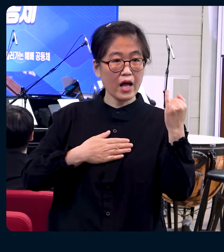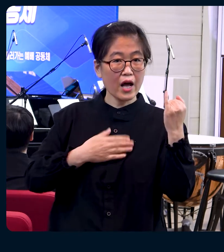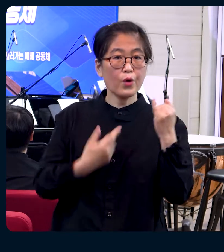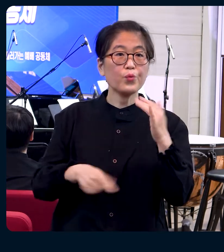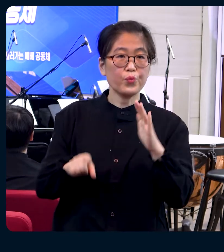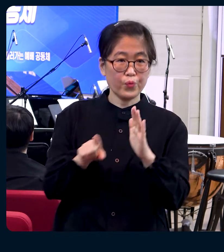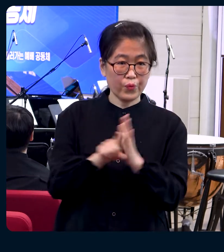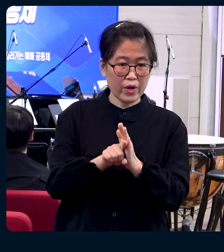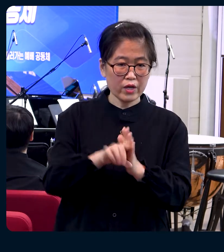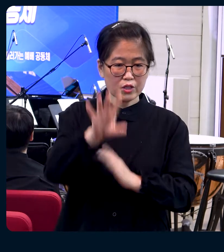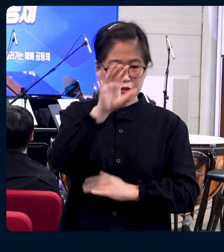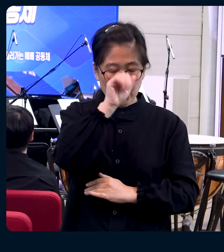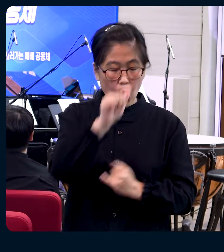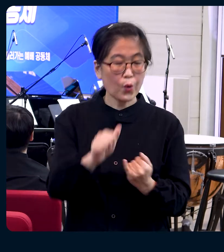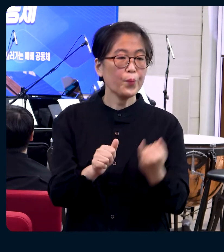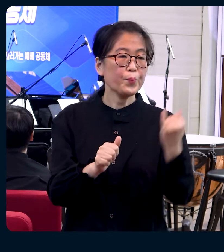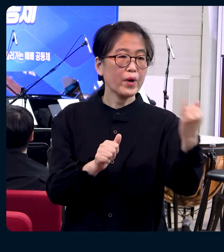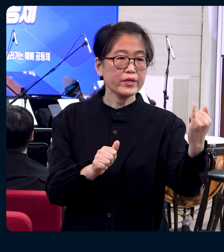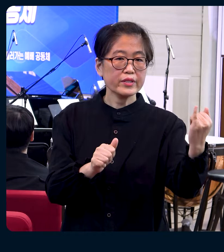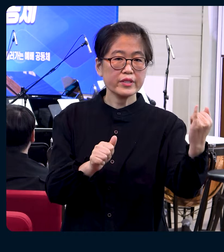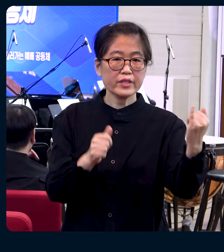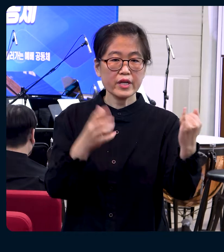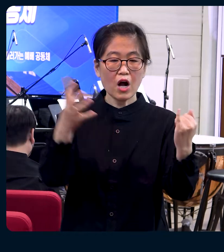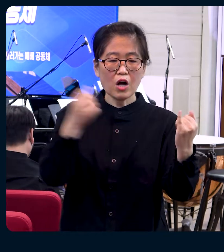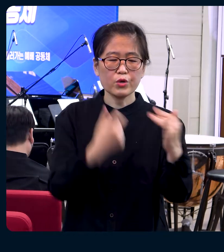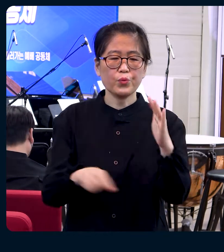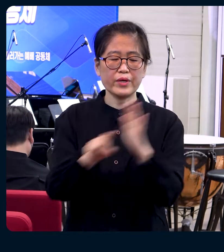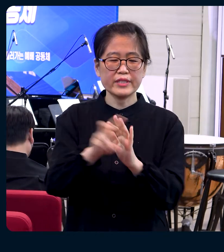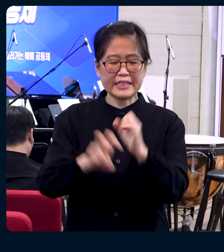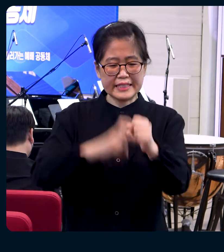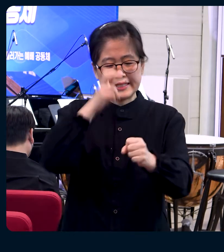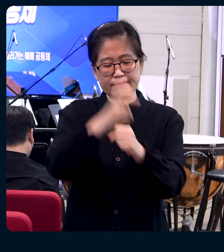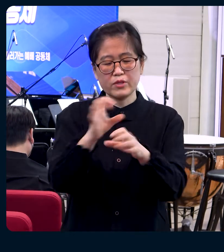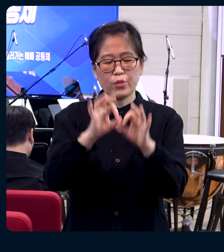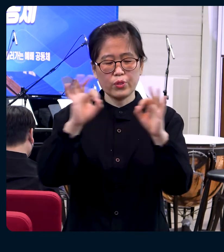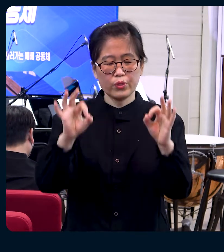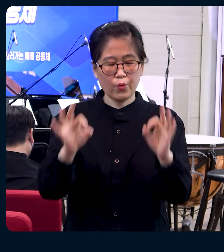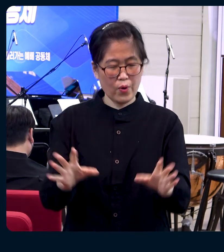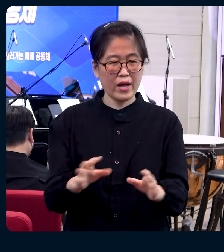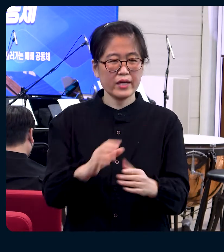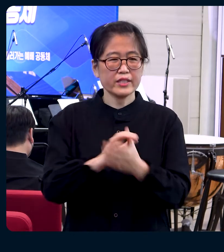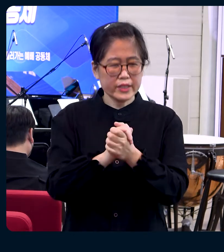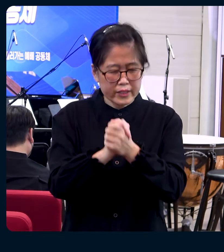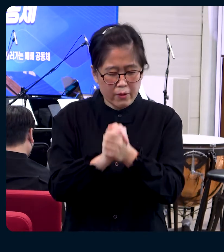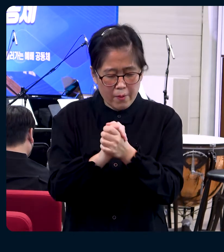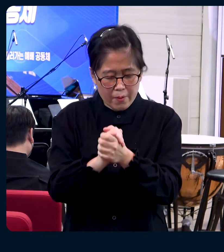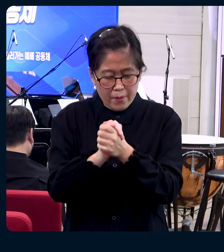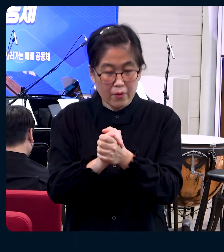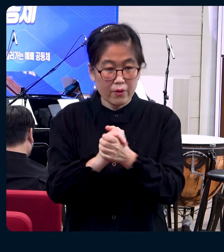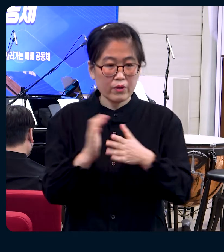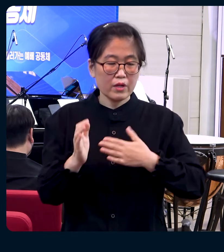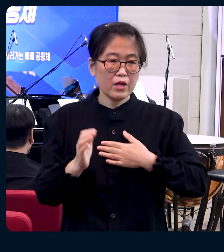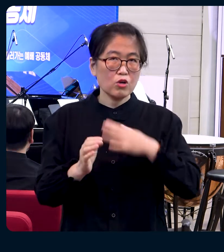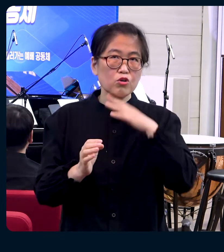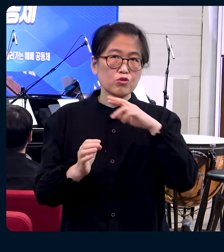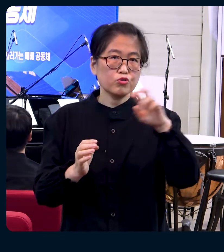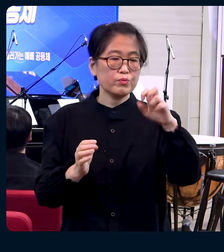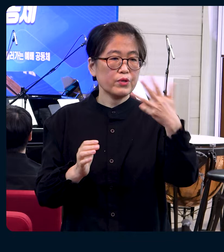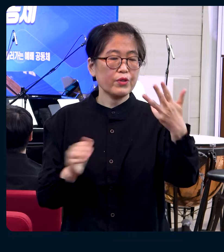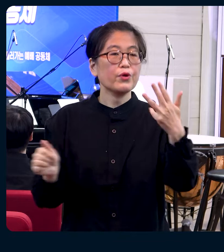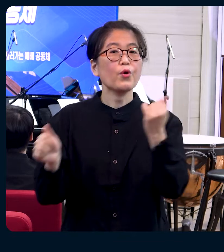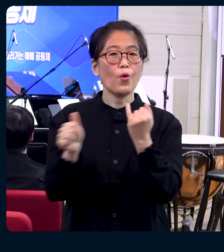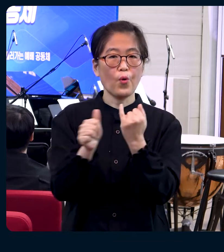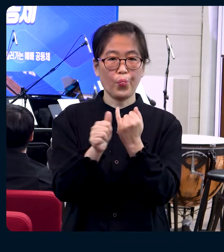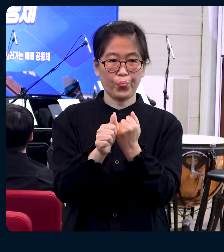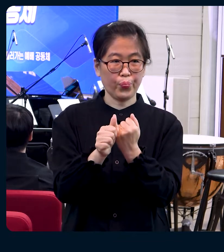저를 위해 좋은 면을 얻을 수 있도록 20년 동안 기도하셨습니다. 그리고 저는 28에